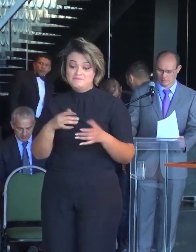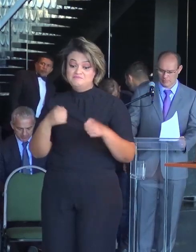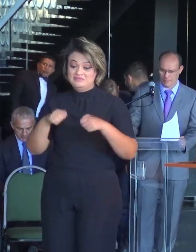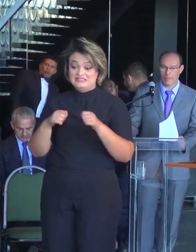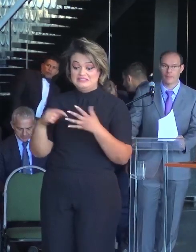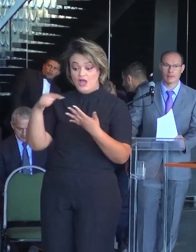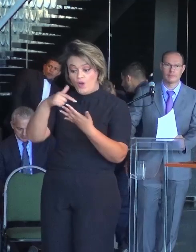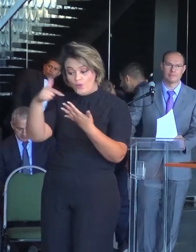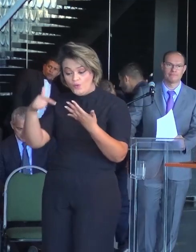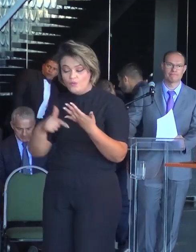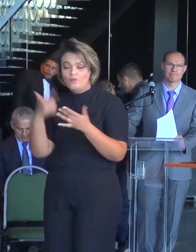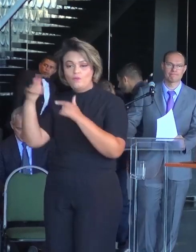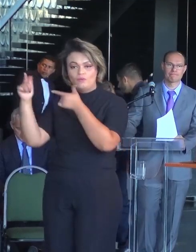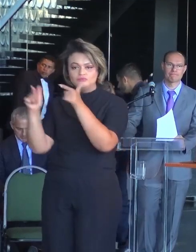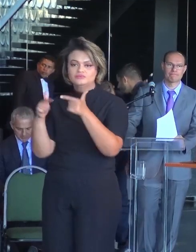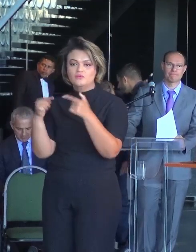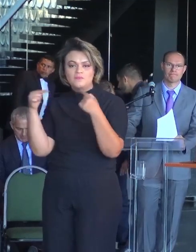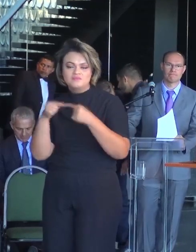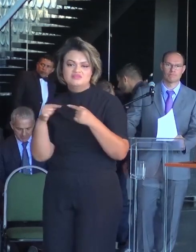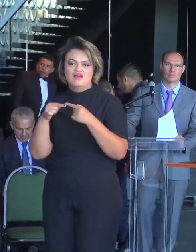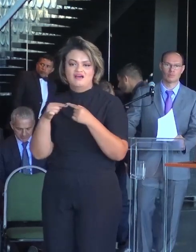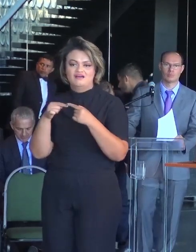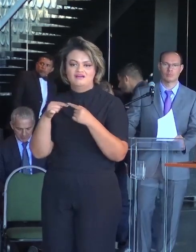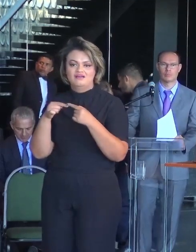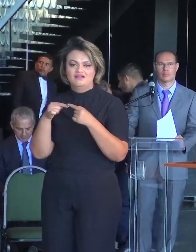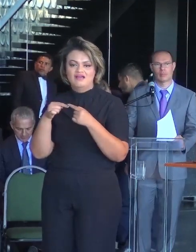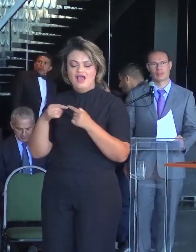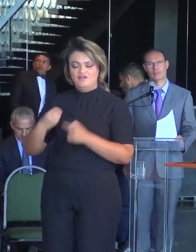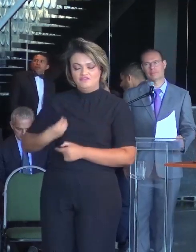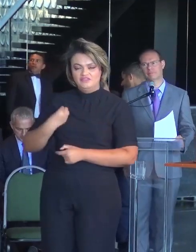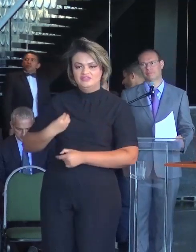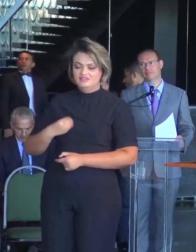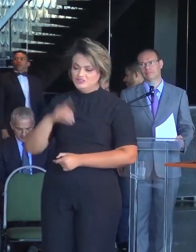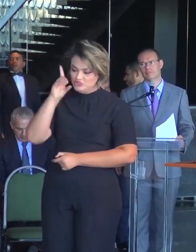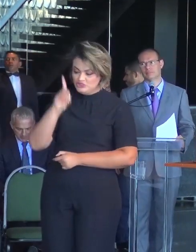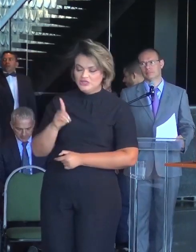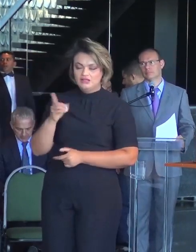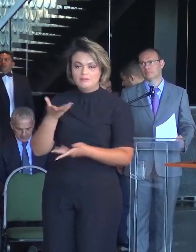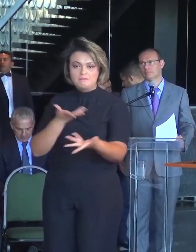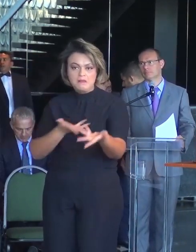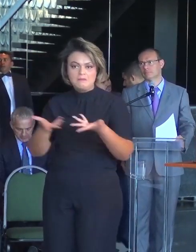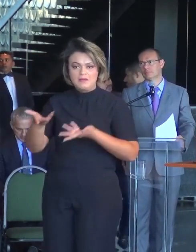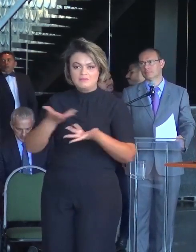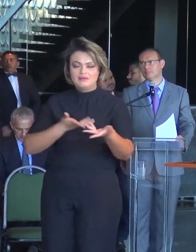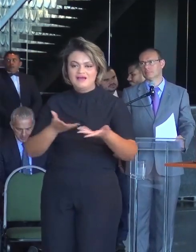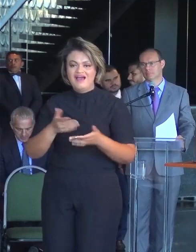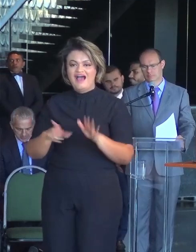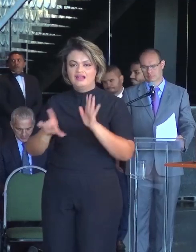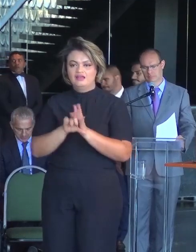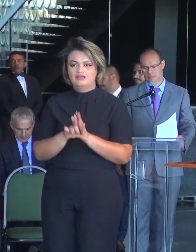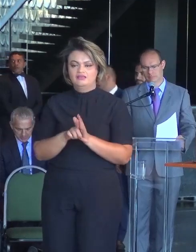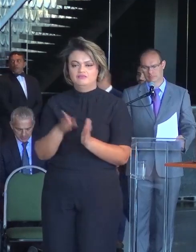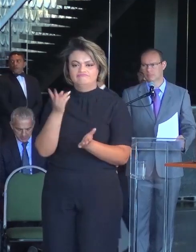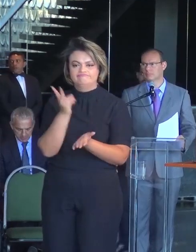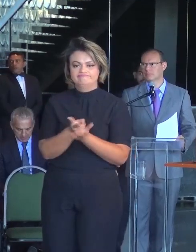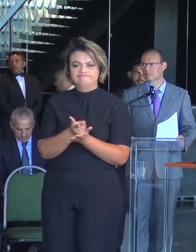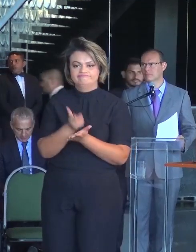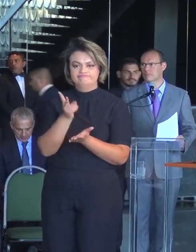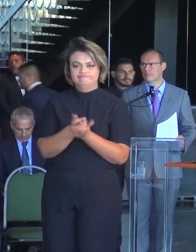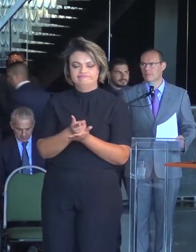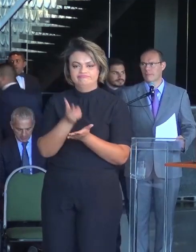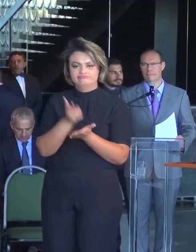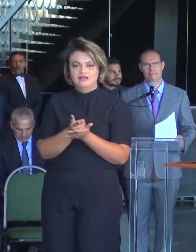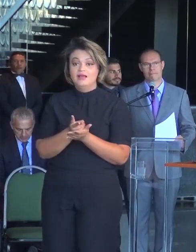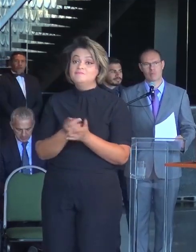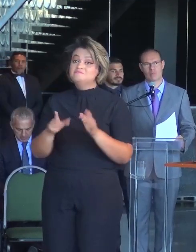outros anseios. A vida, o direito são dinâmicos, a lei estática, por isso precisamos sim